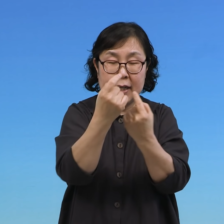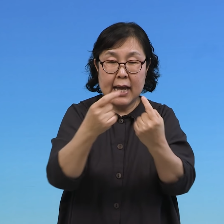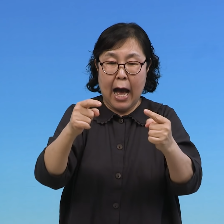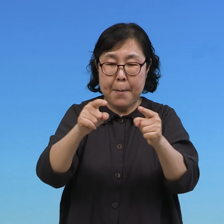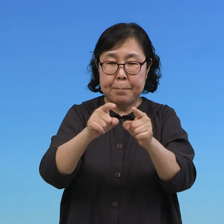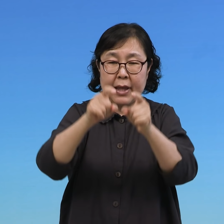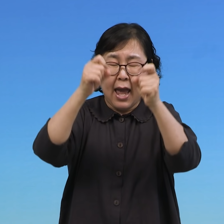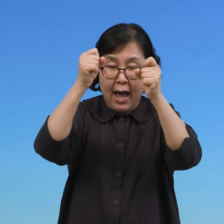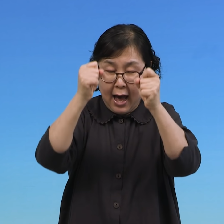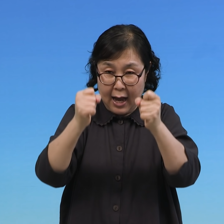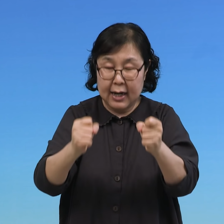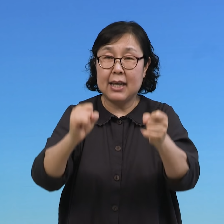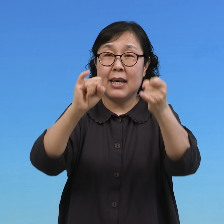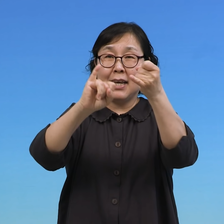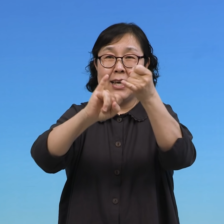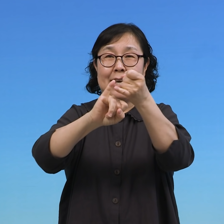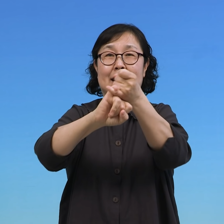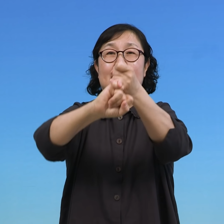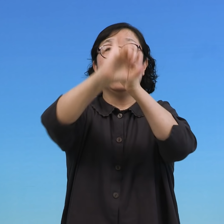영원히 함께하리.